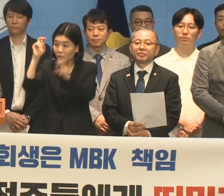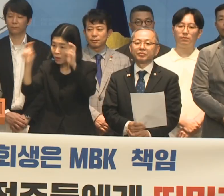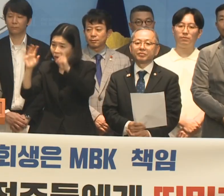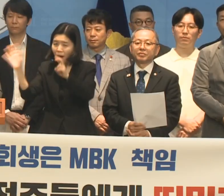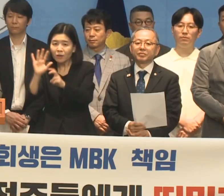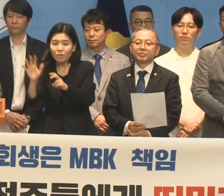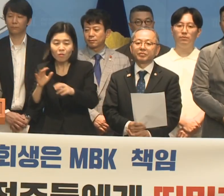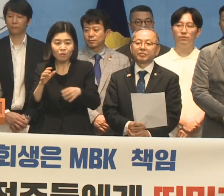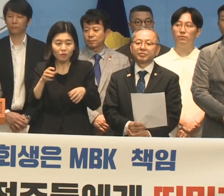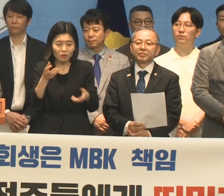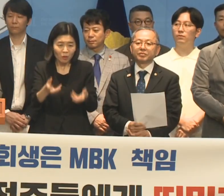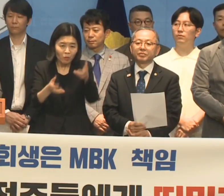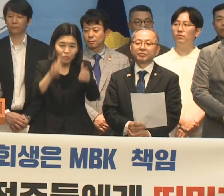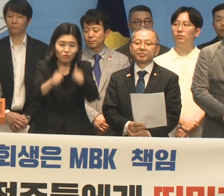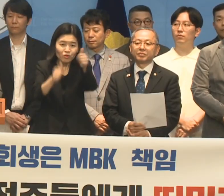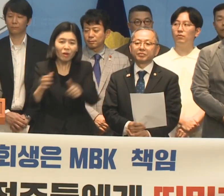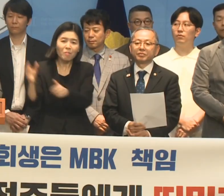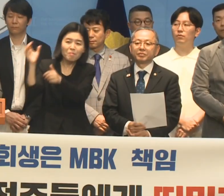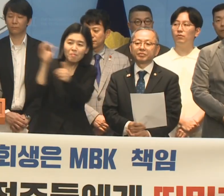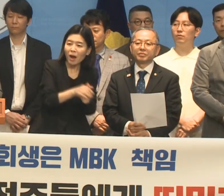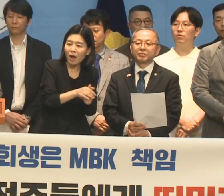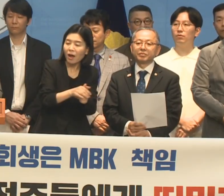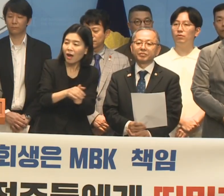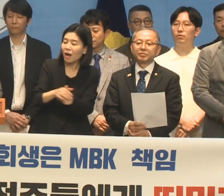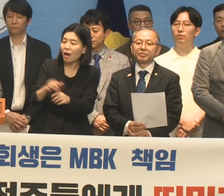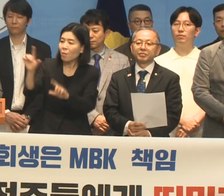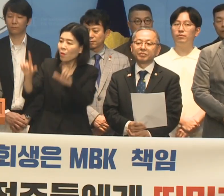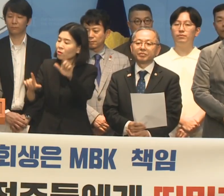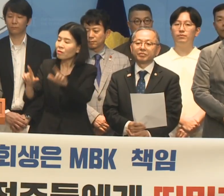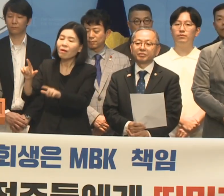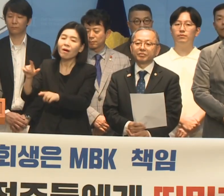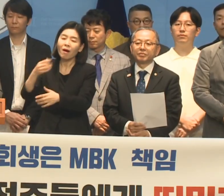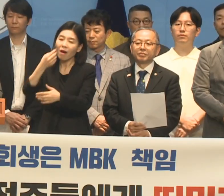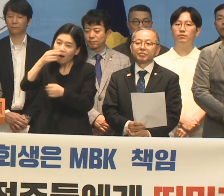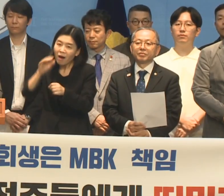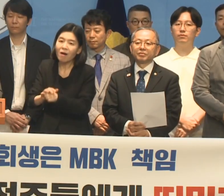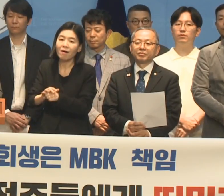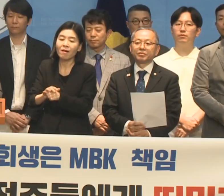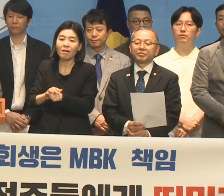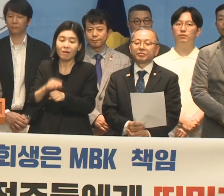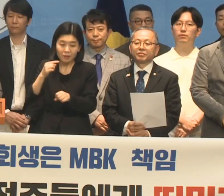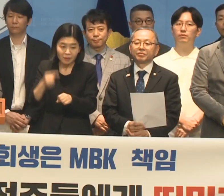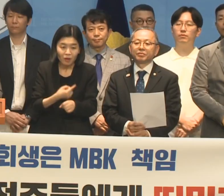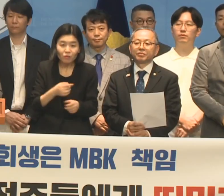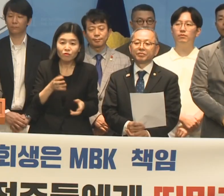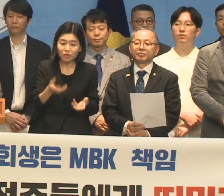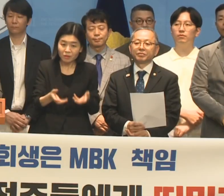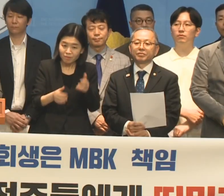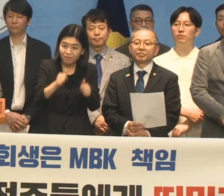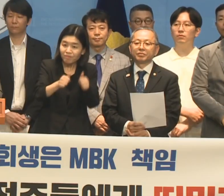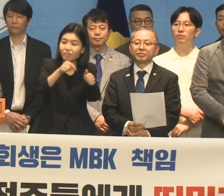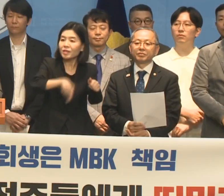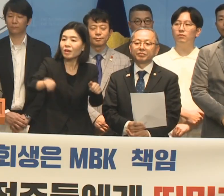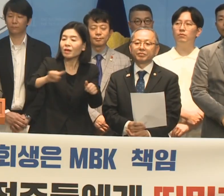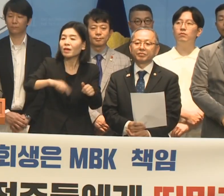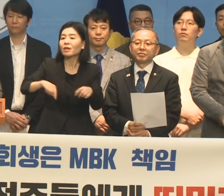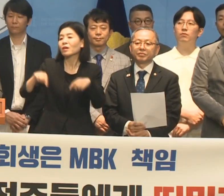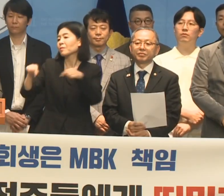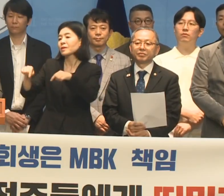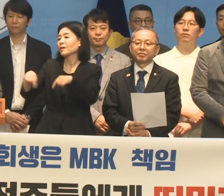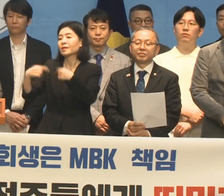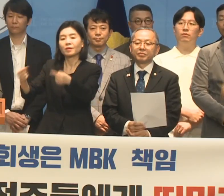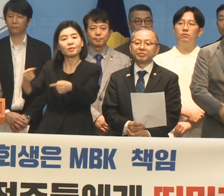모렴치한 태도를 보였습니다. 이에 점주들은 더 이상의 협상 테이블은 무용하다는 판단을 하고